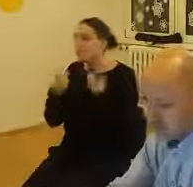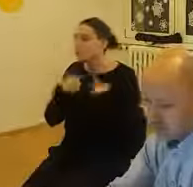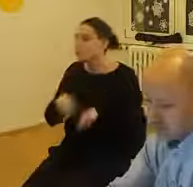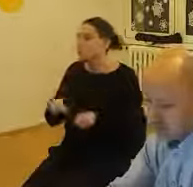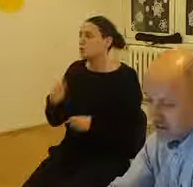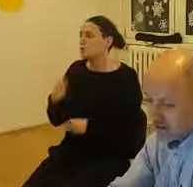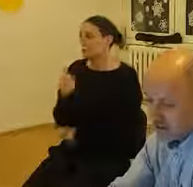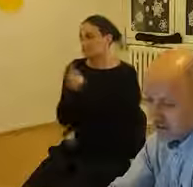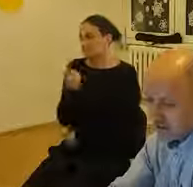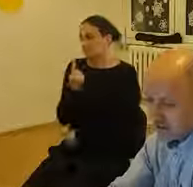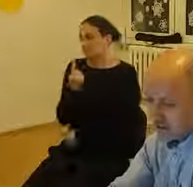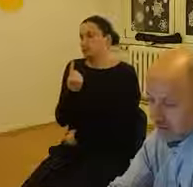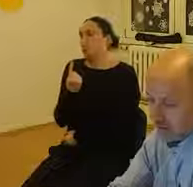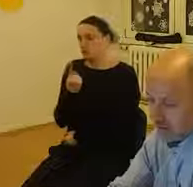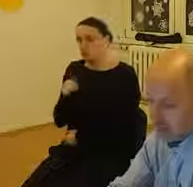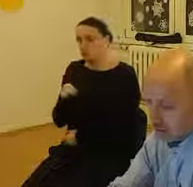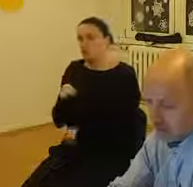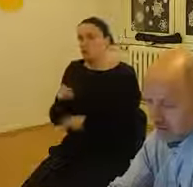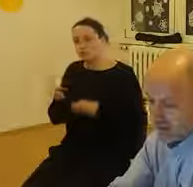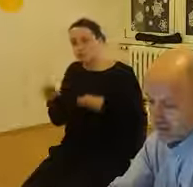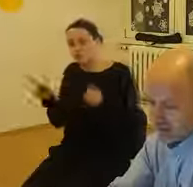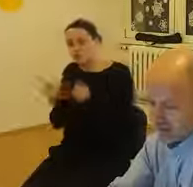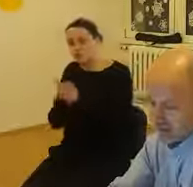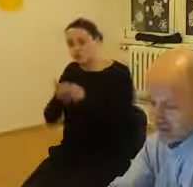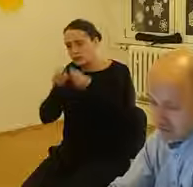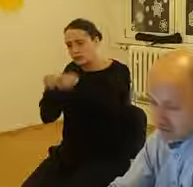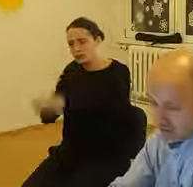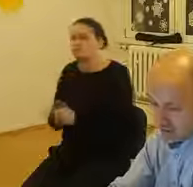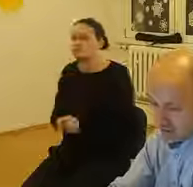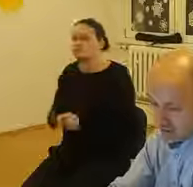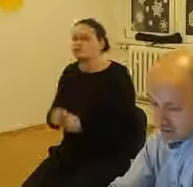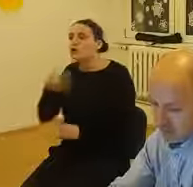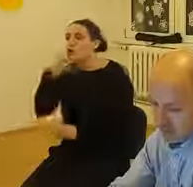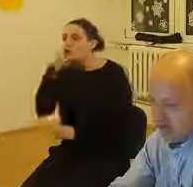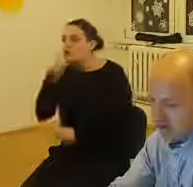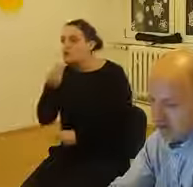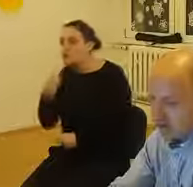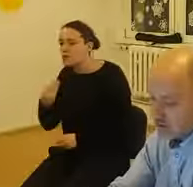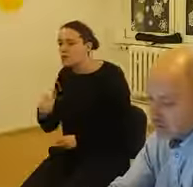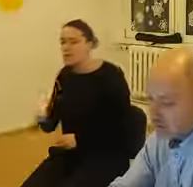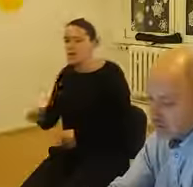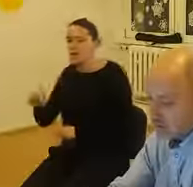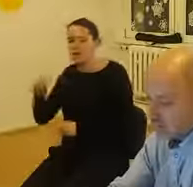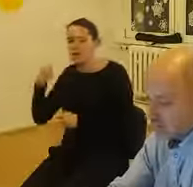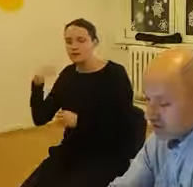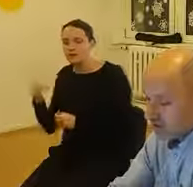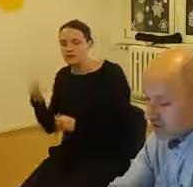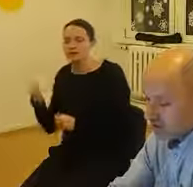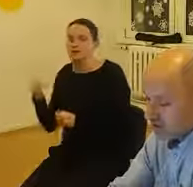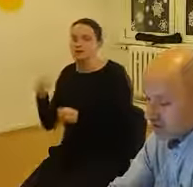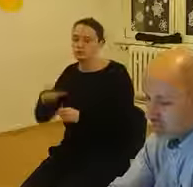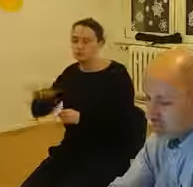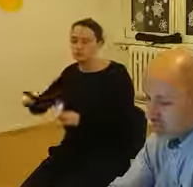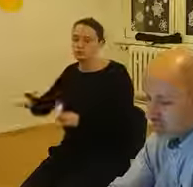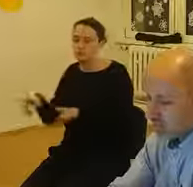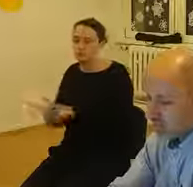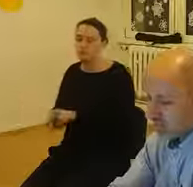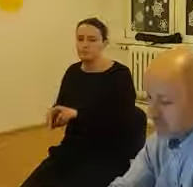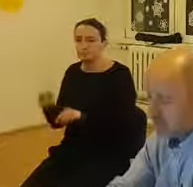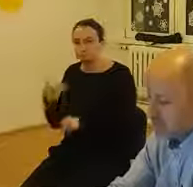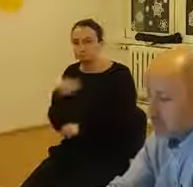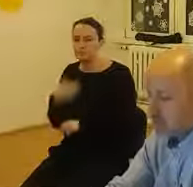osiedlowym, dofinansowaliśmy. Mikołajki dla dzieci. Warsztaty ze studentami z Politechniki również się odbywały.